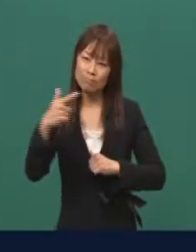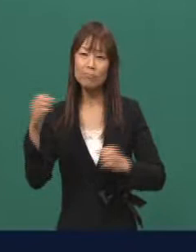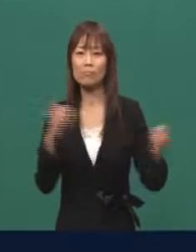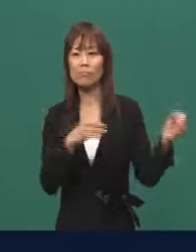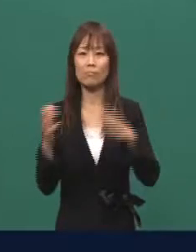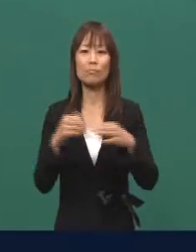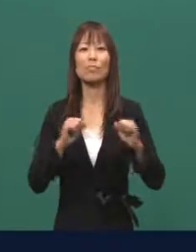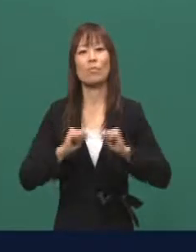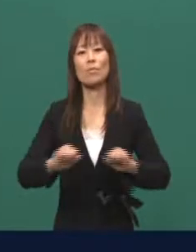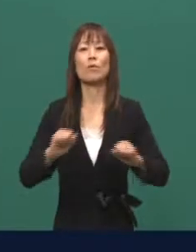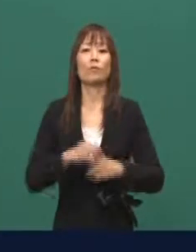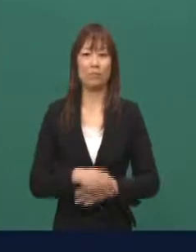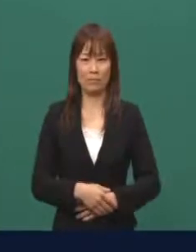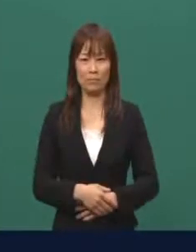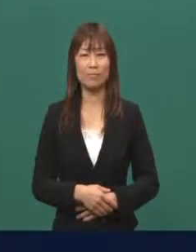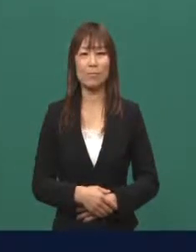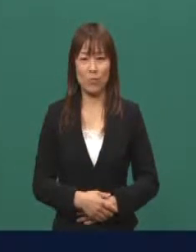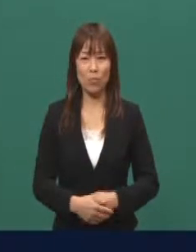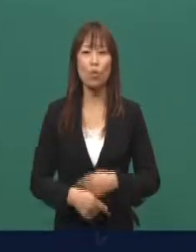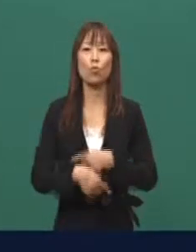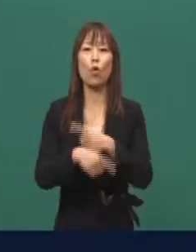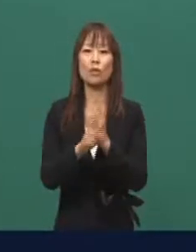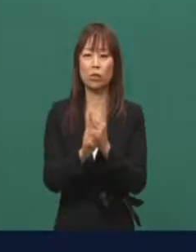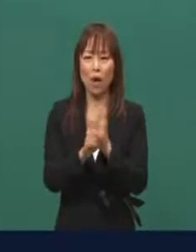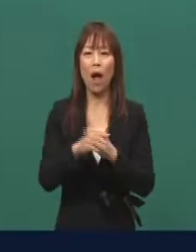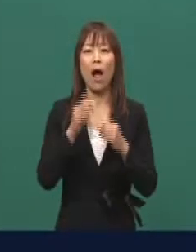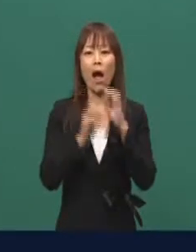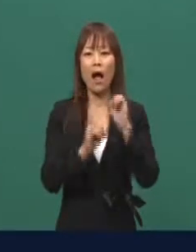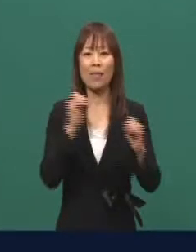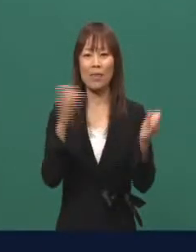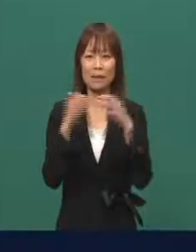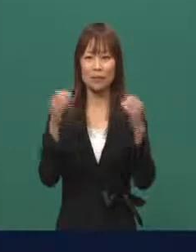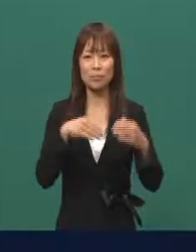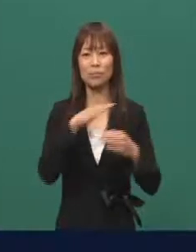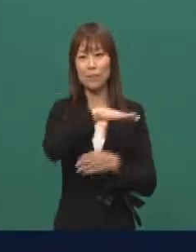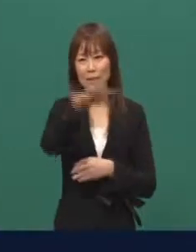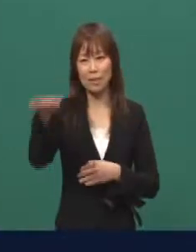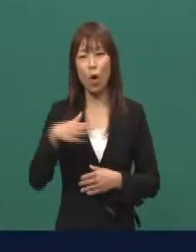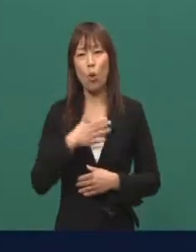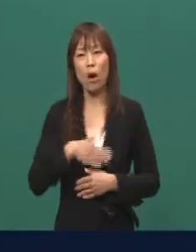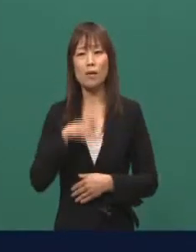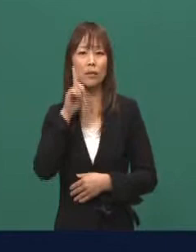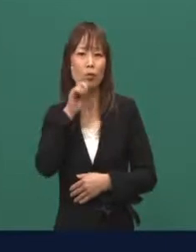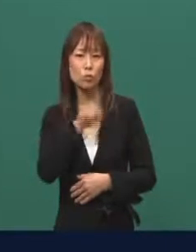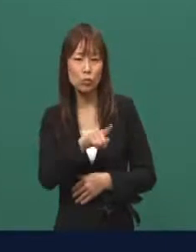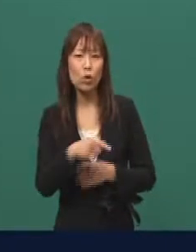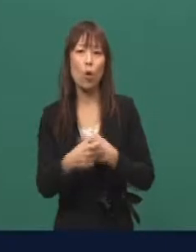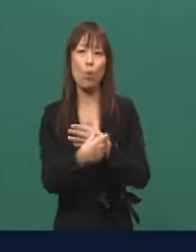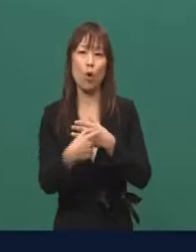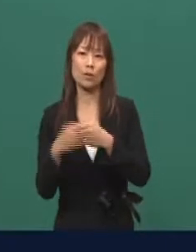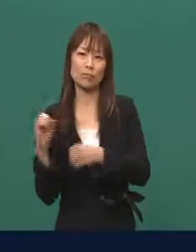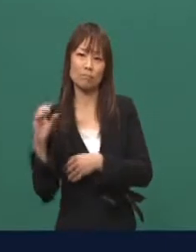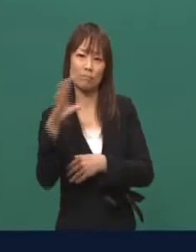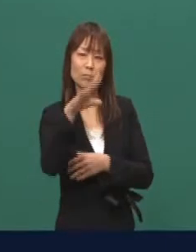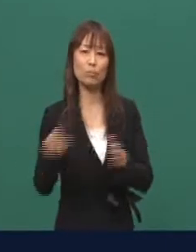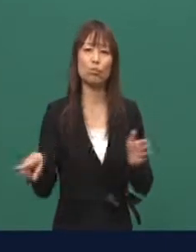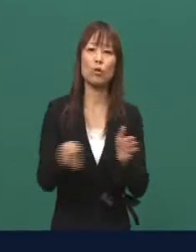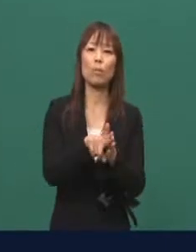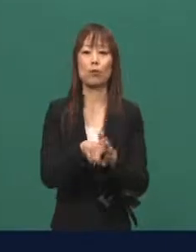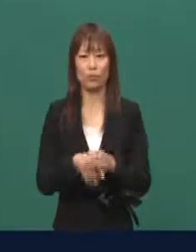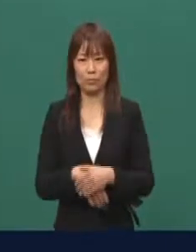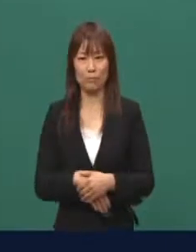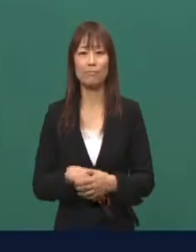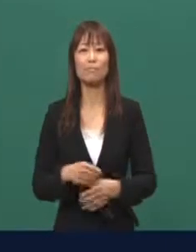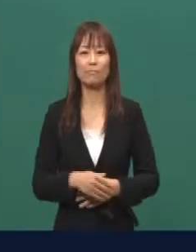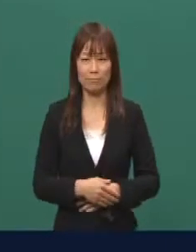思っていることを自由に話し合います。当日はその場で話されていることが理解できるように文